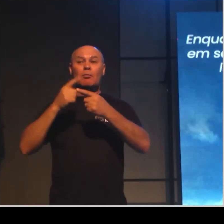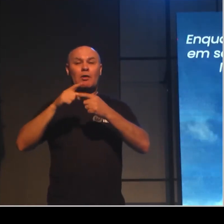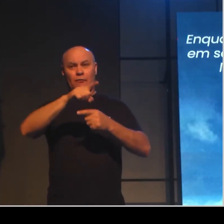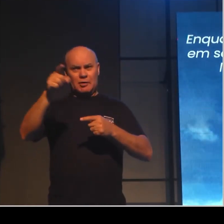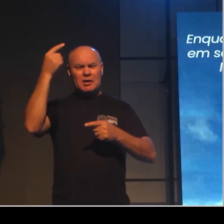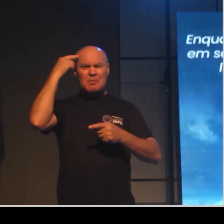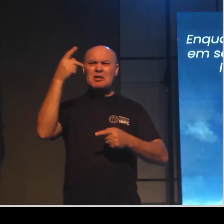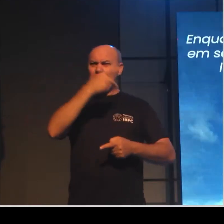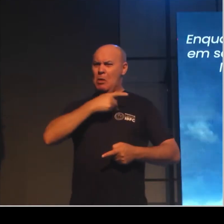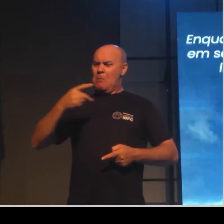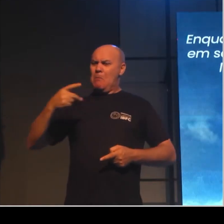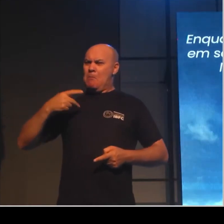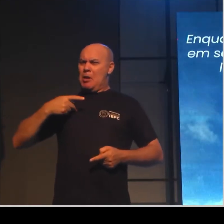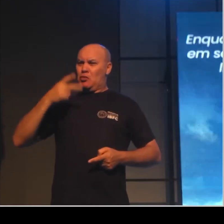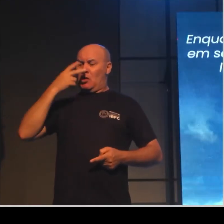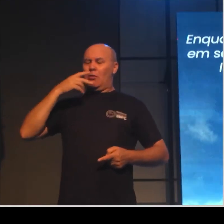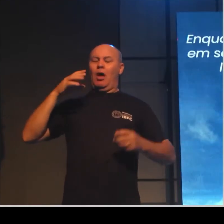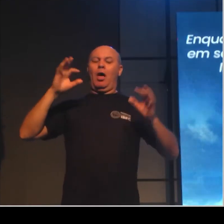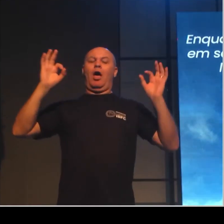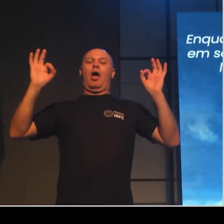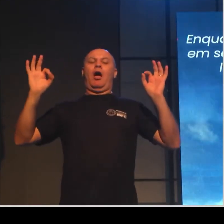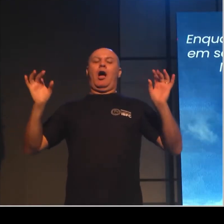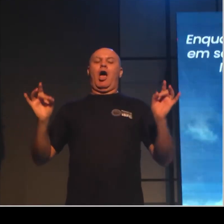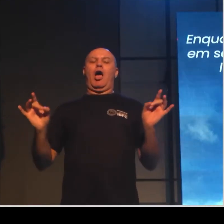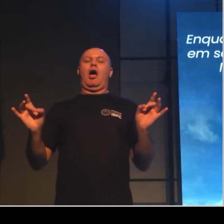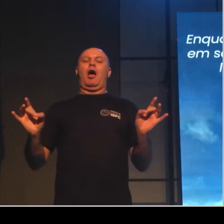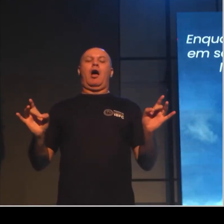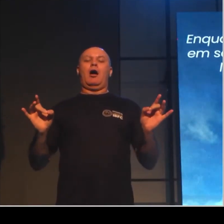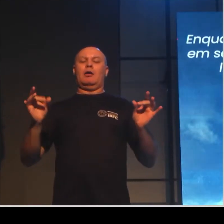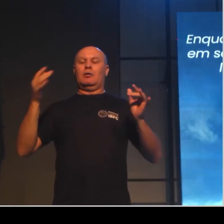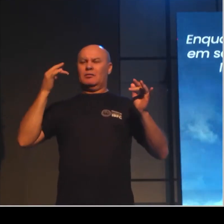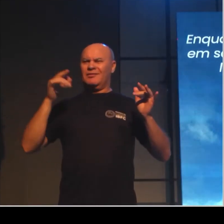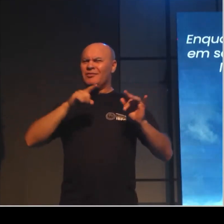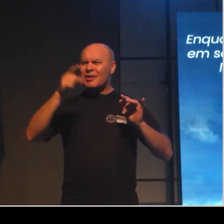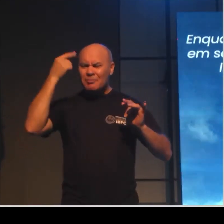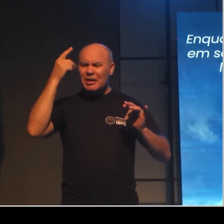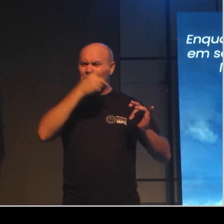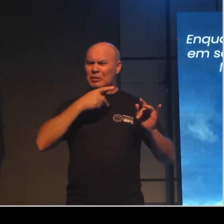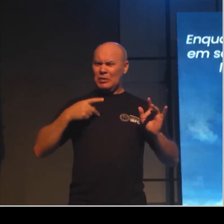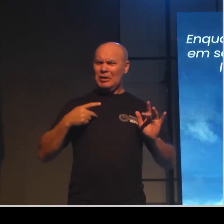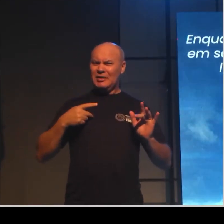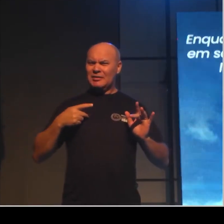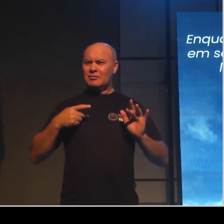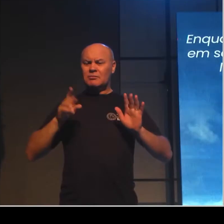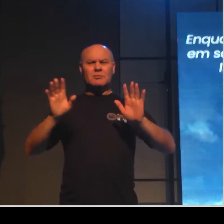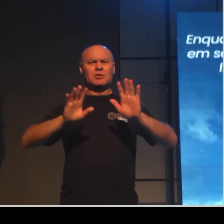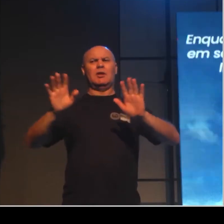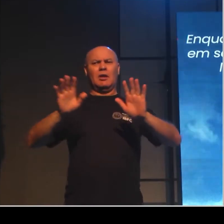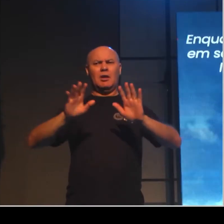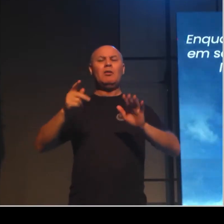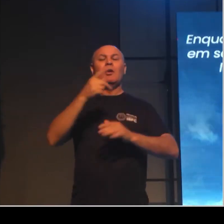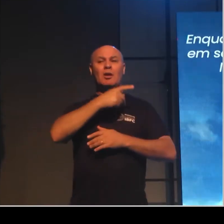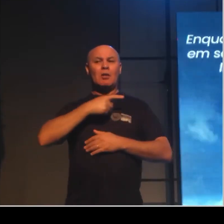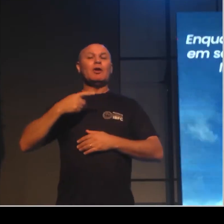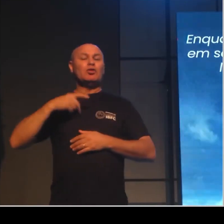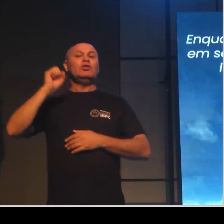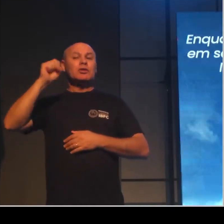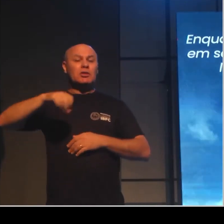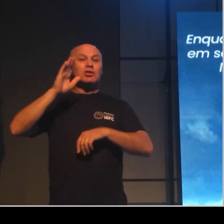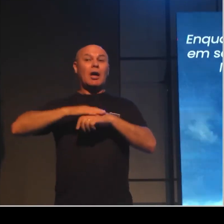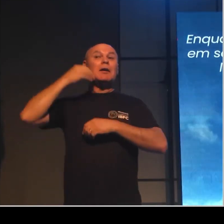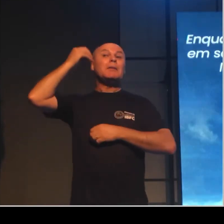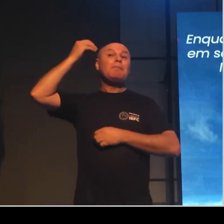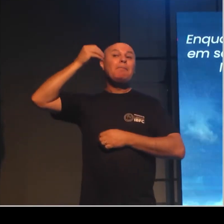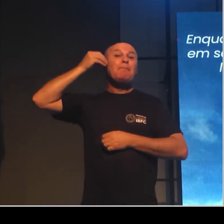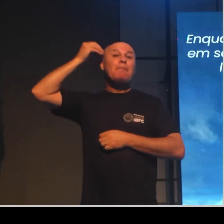vai dizer não. Mas tem coisa que está na cara, tem coisa que está escrachado. Que a gente diz, isso não